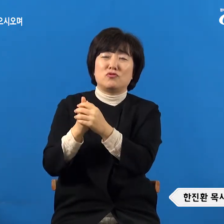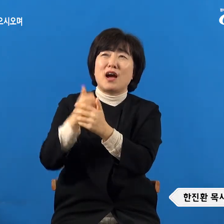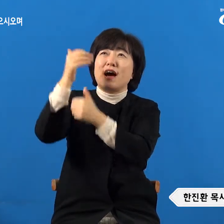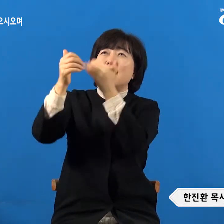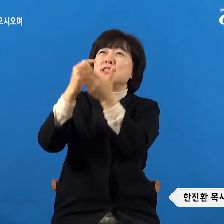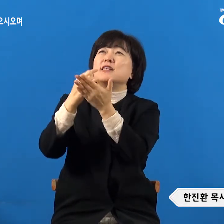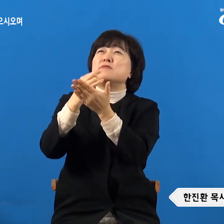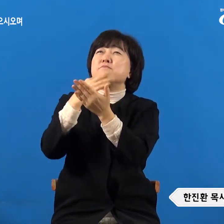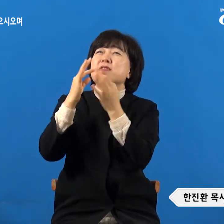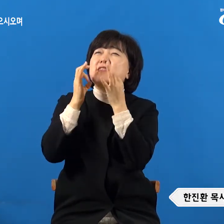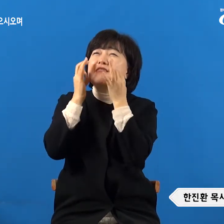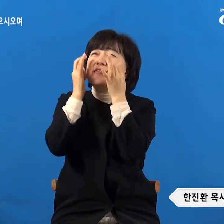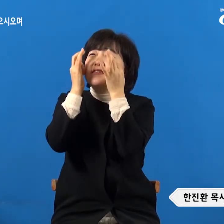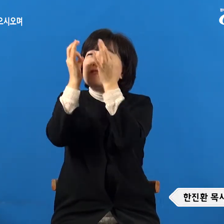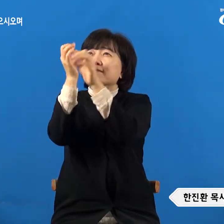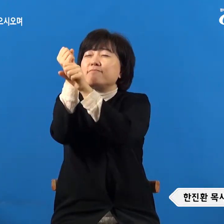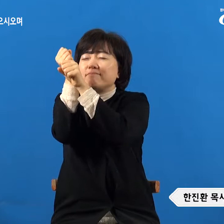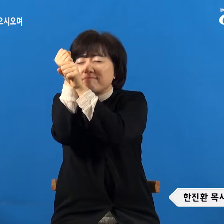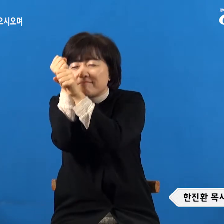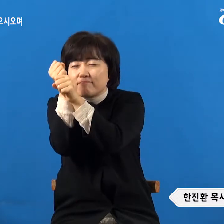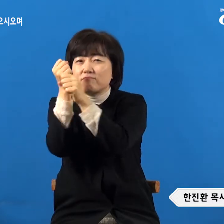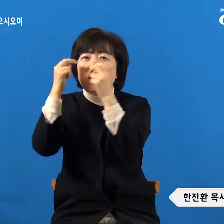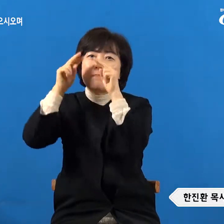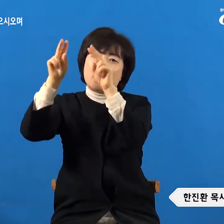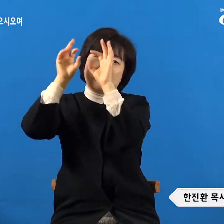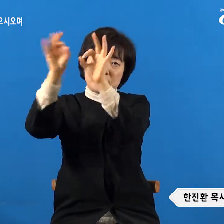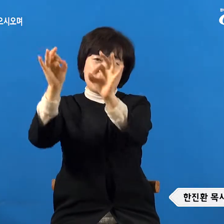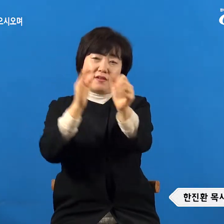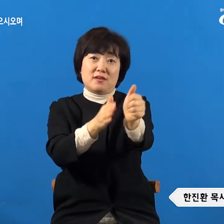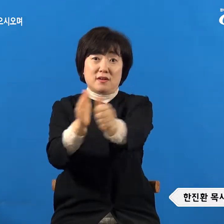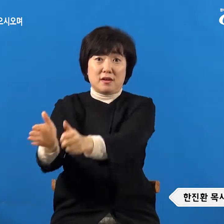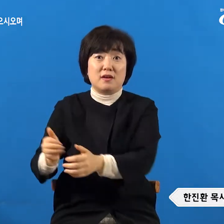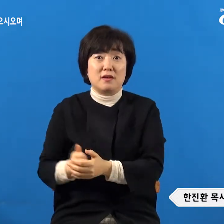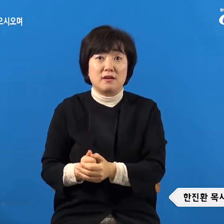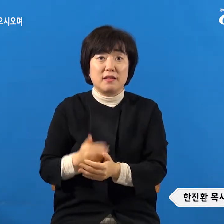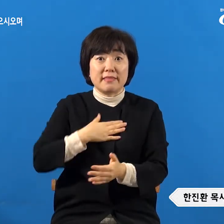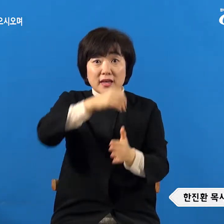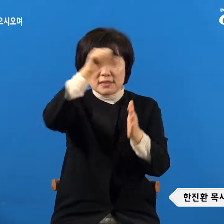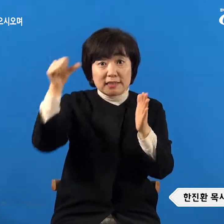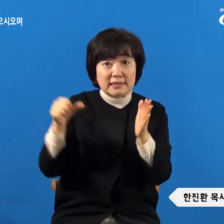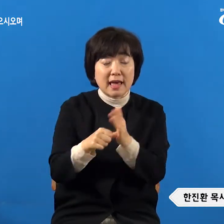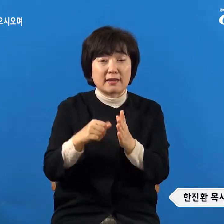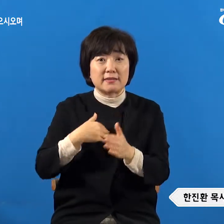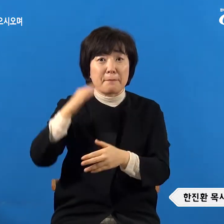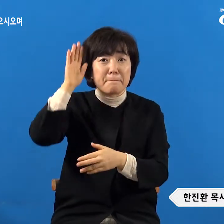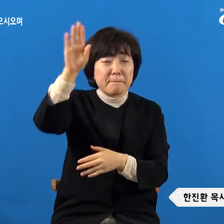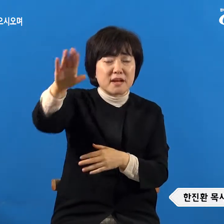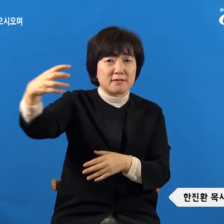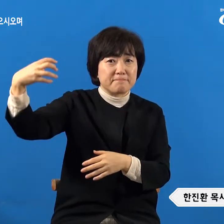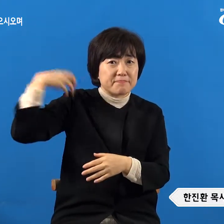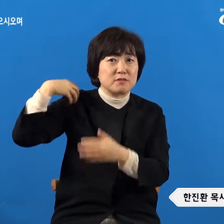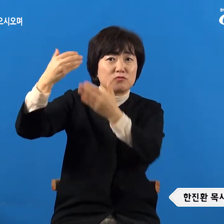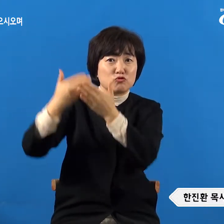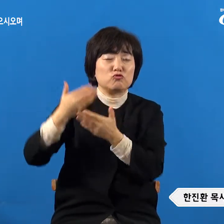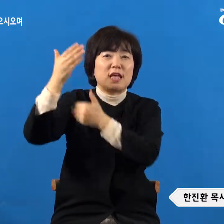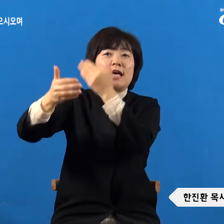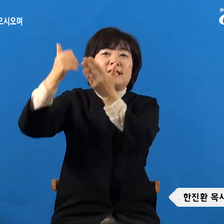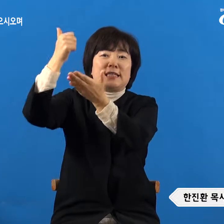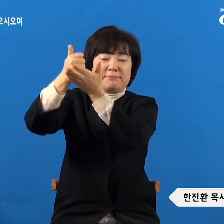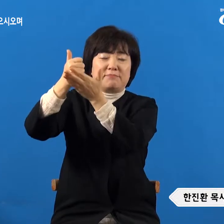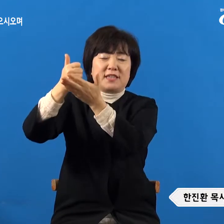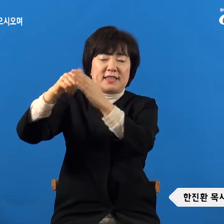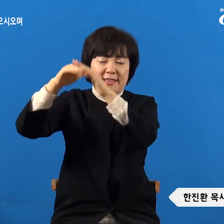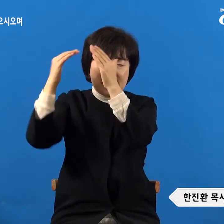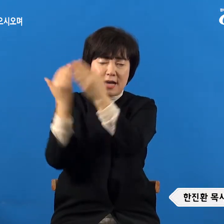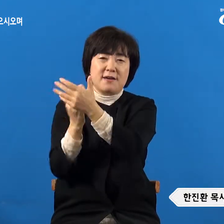간절히 의지하고 바라보는 것입니다. 내 인생, 내 미래를 책임져 주실 하나님께 모든 것을 맡기고